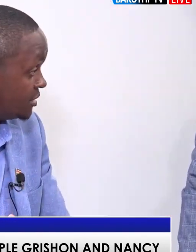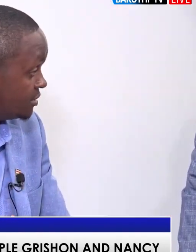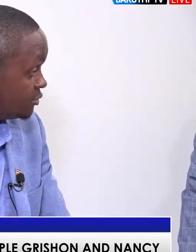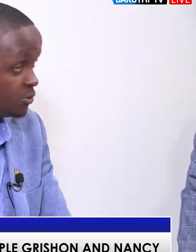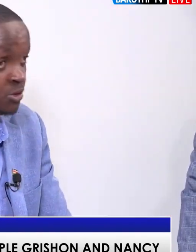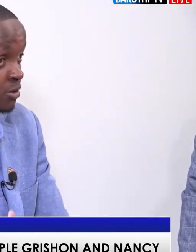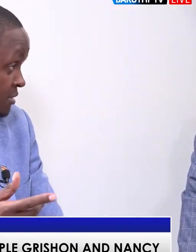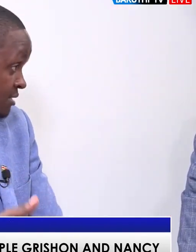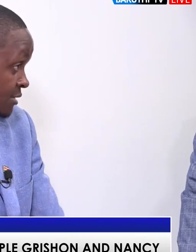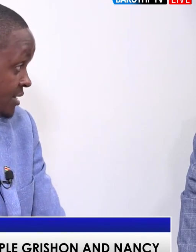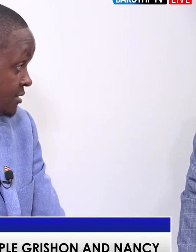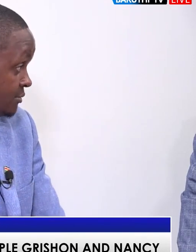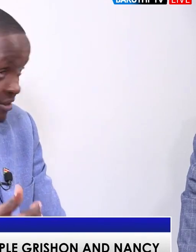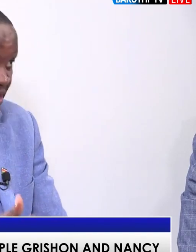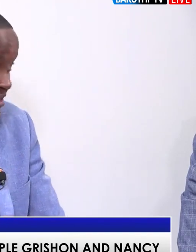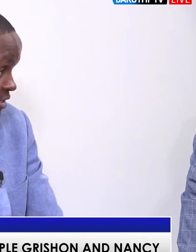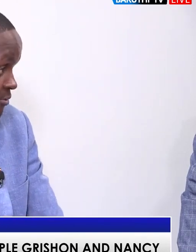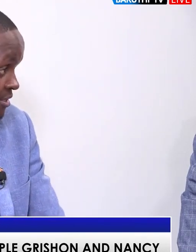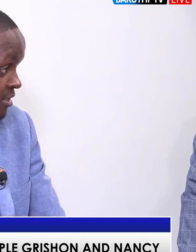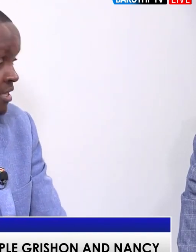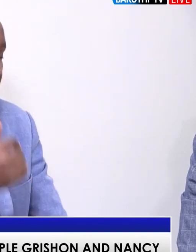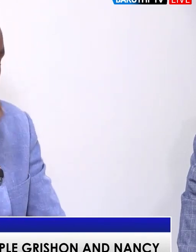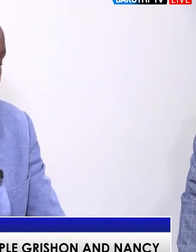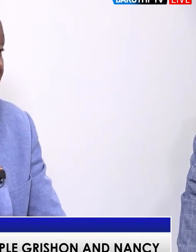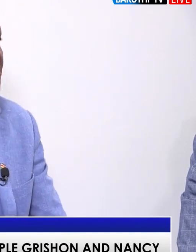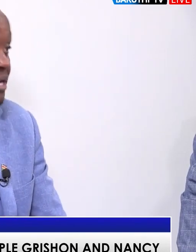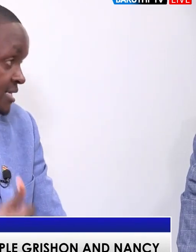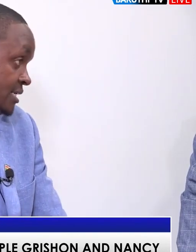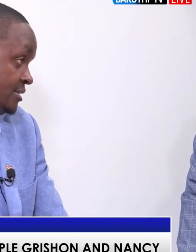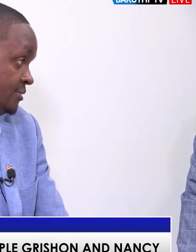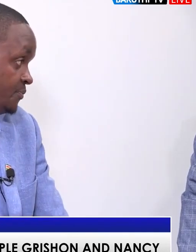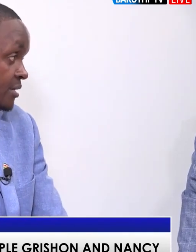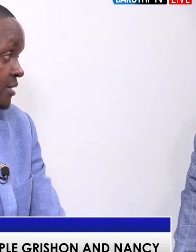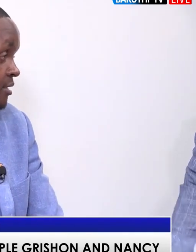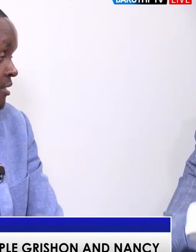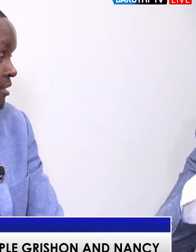Afrika na kidole. I'm just joking.